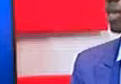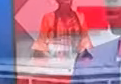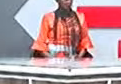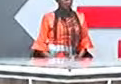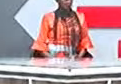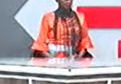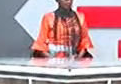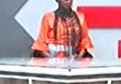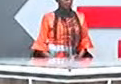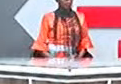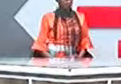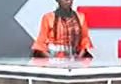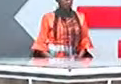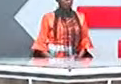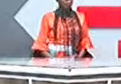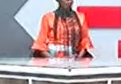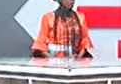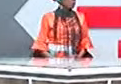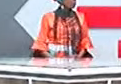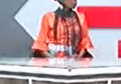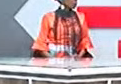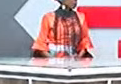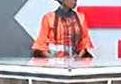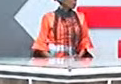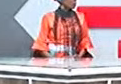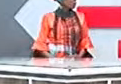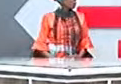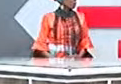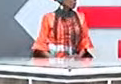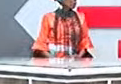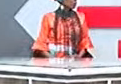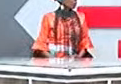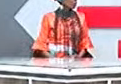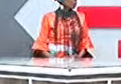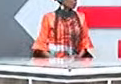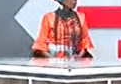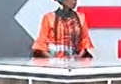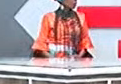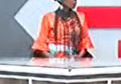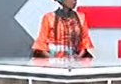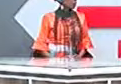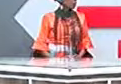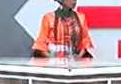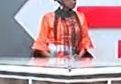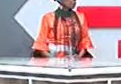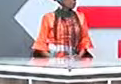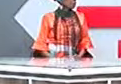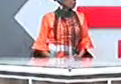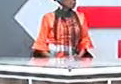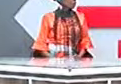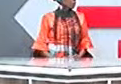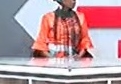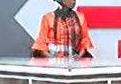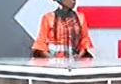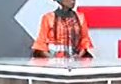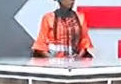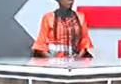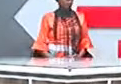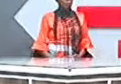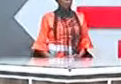tutandikira okwogera ebigambo oli bwagamba nti akakiiko kasoobye mu ngeri ya kuleeta